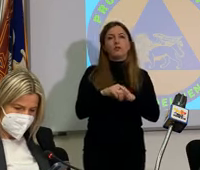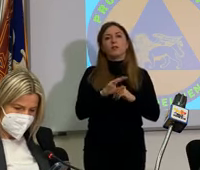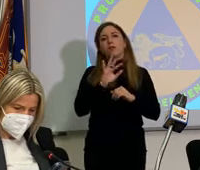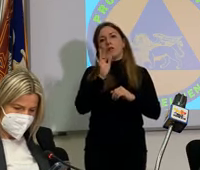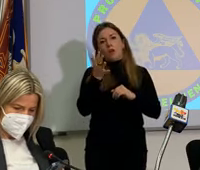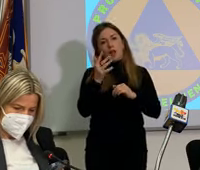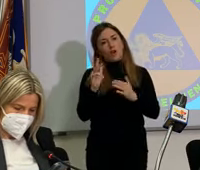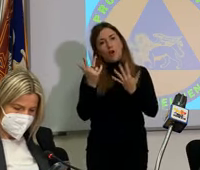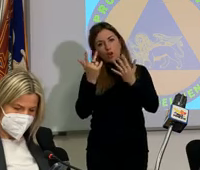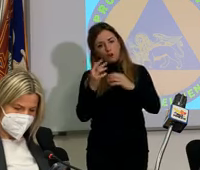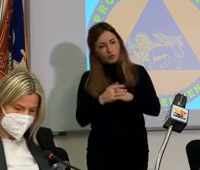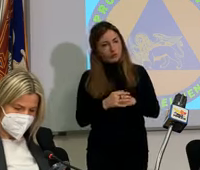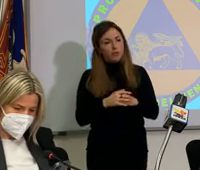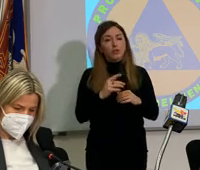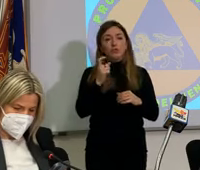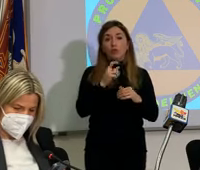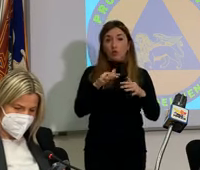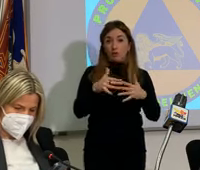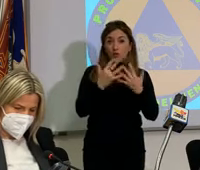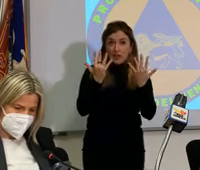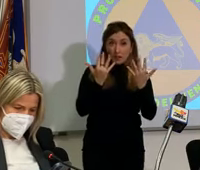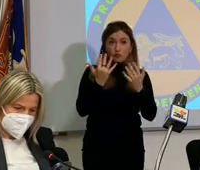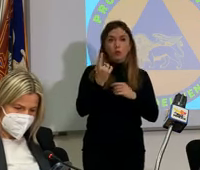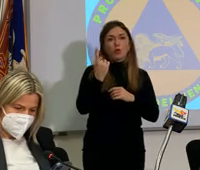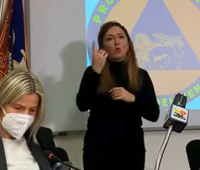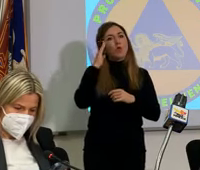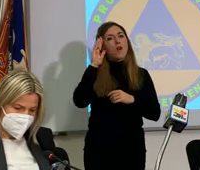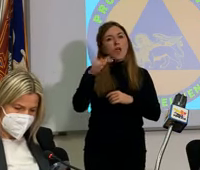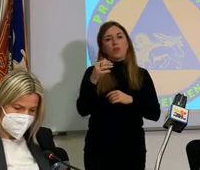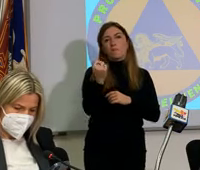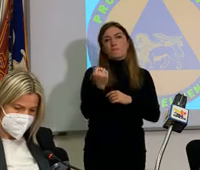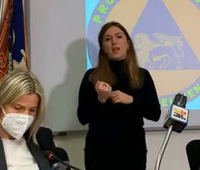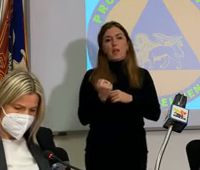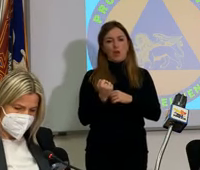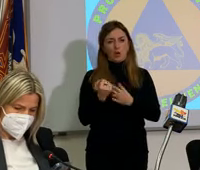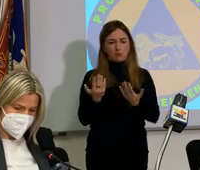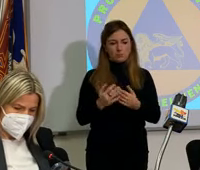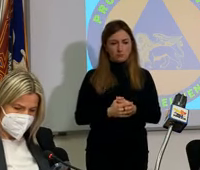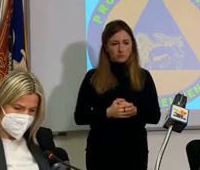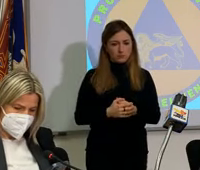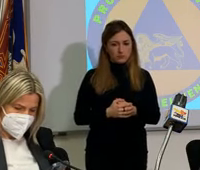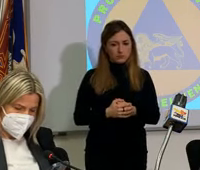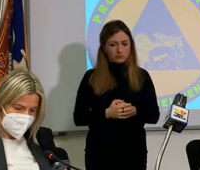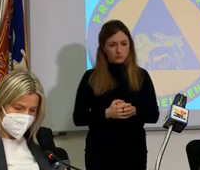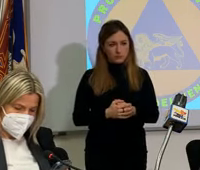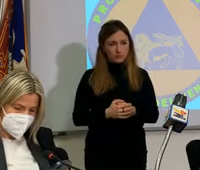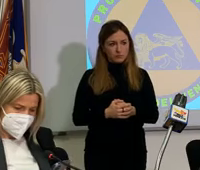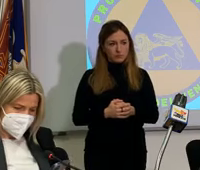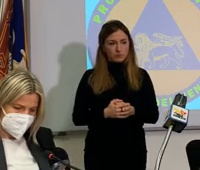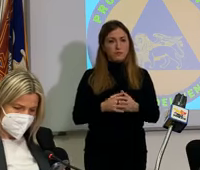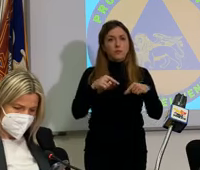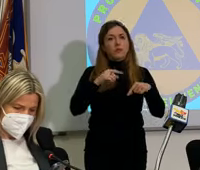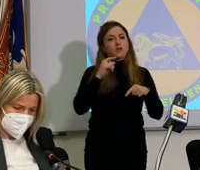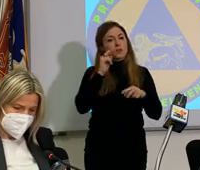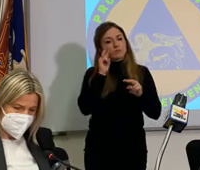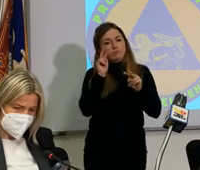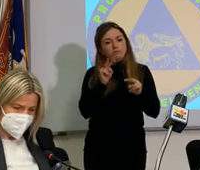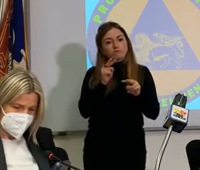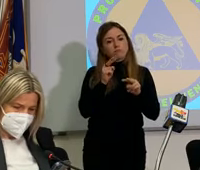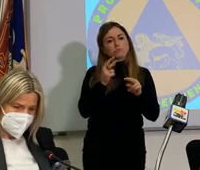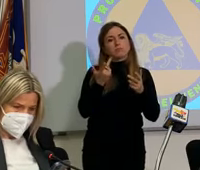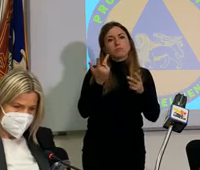esatto il giorno 10 abbiamo avuto meno un lento occupato quindi noi oggi normalmente guardiamo all'occupazione dei letti